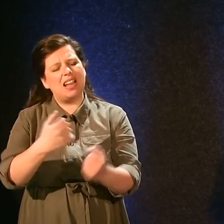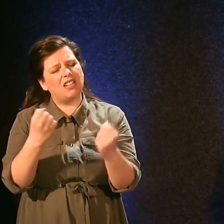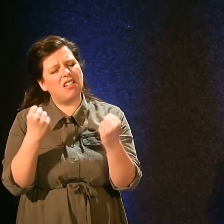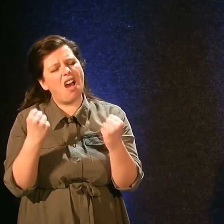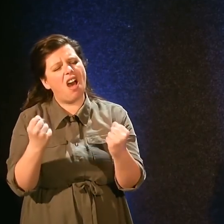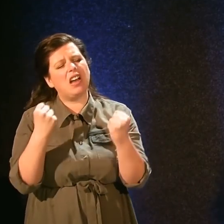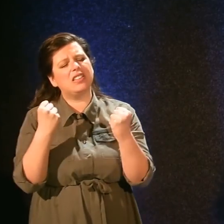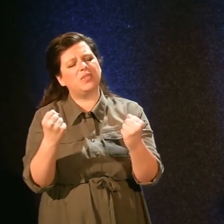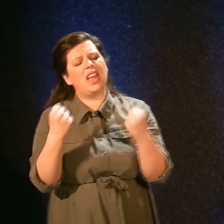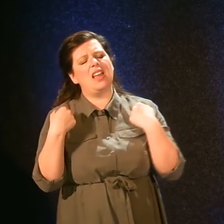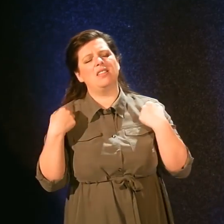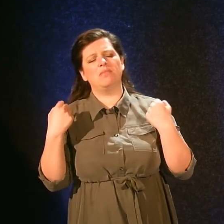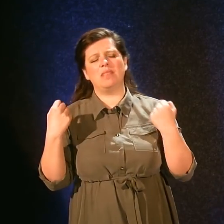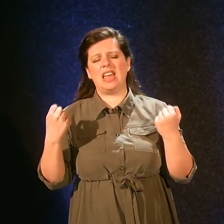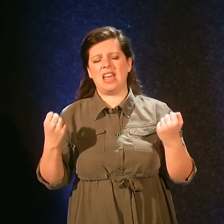als mijn kracht